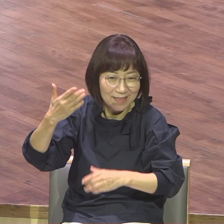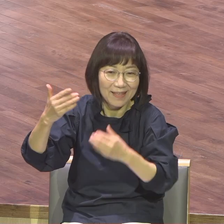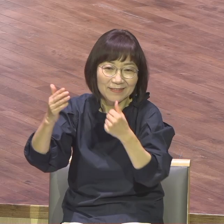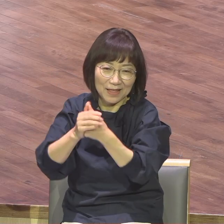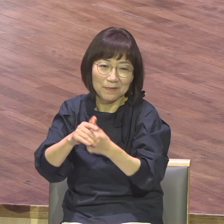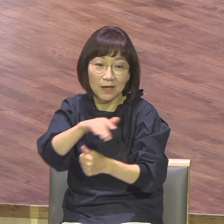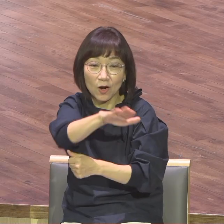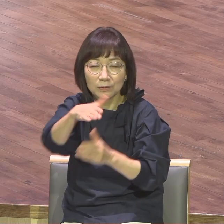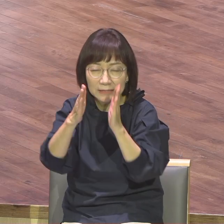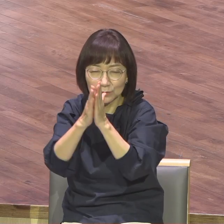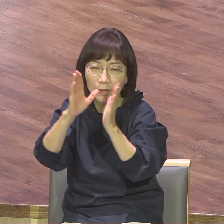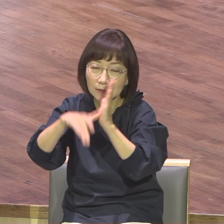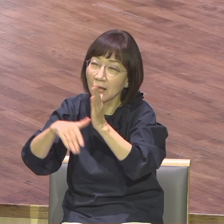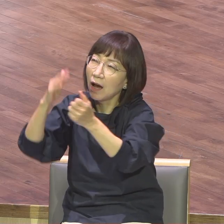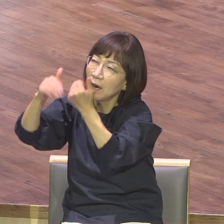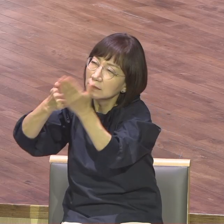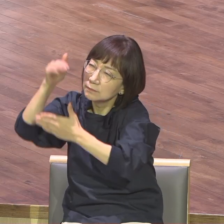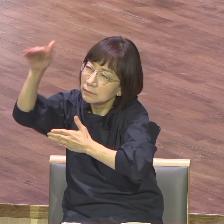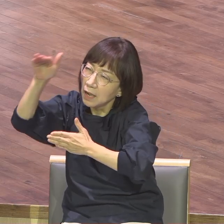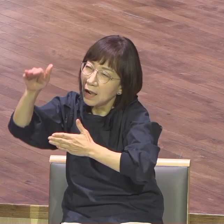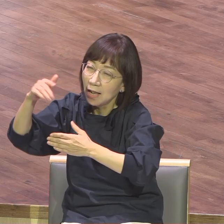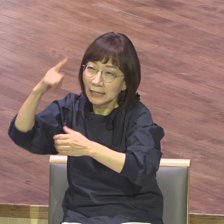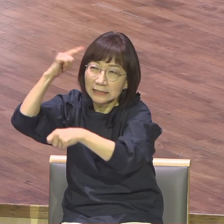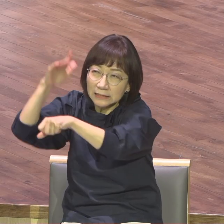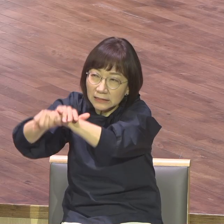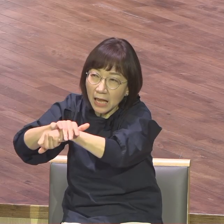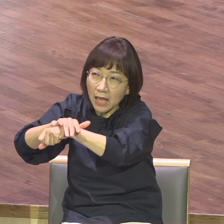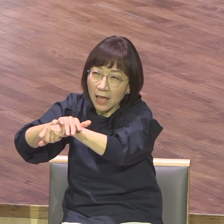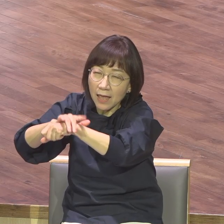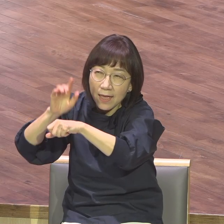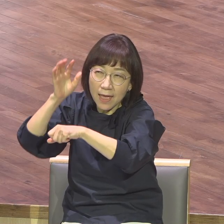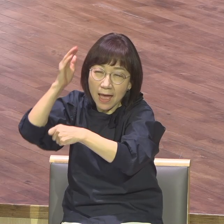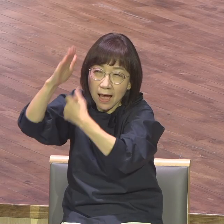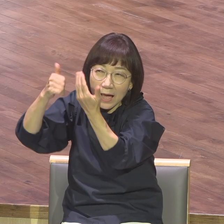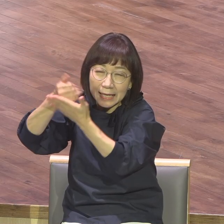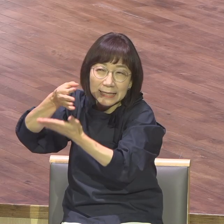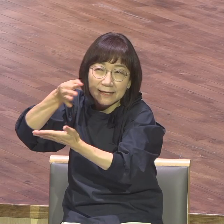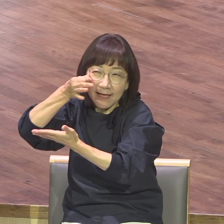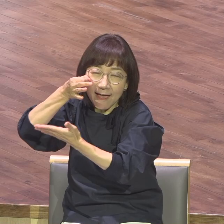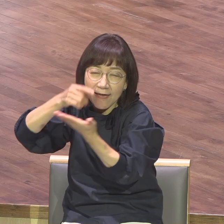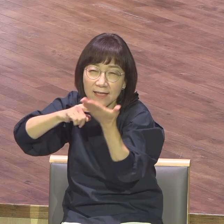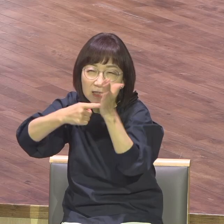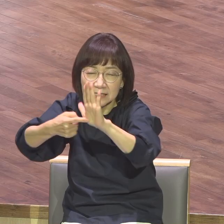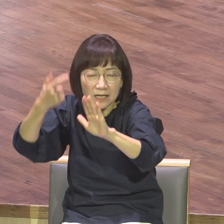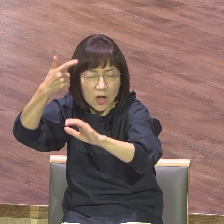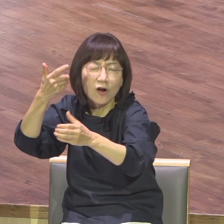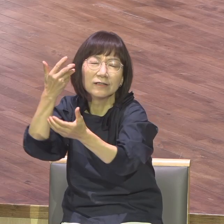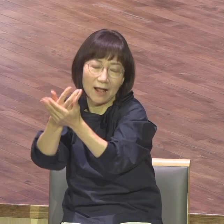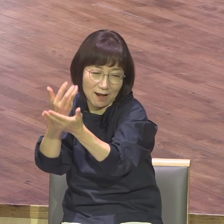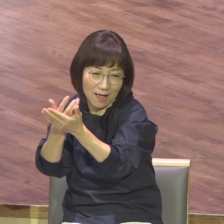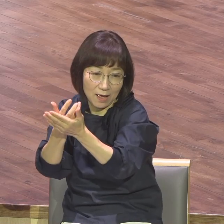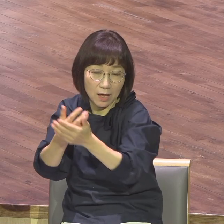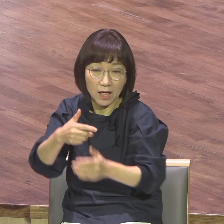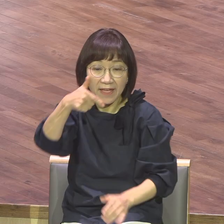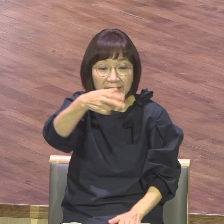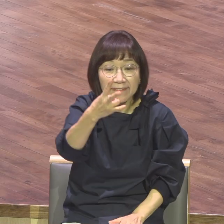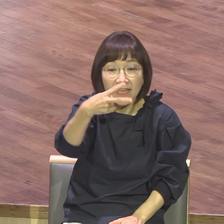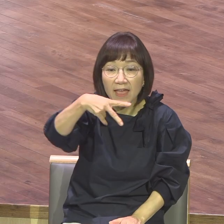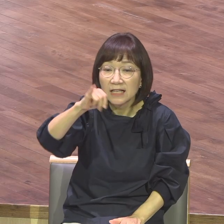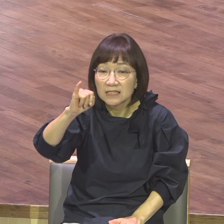바울이 에베소 교회 성도를 향해서 그렇게 기도했다는 겁니다. 지혜와 계시의 영은 뭐요? 성령 하나님을